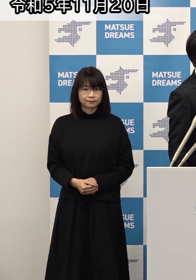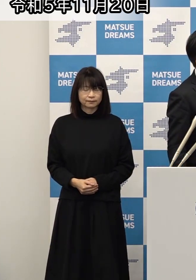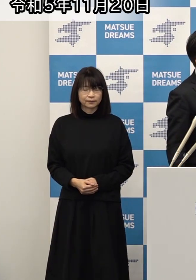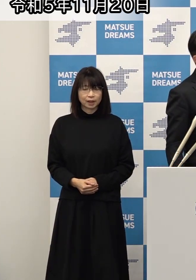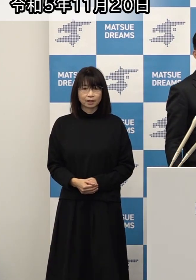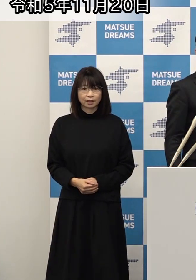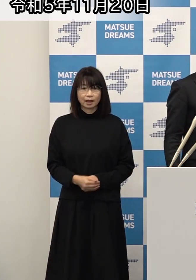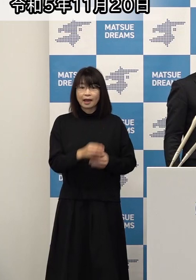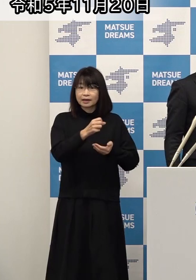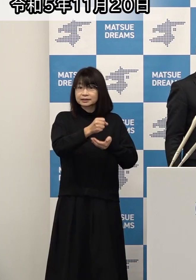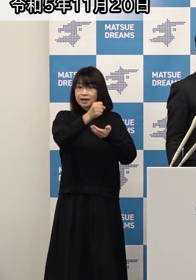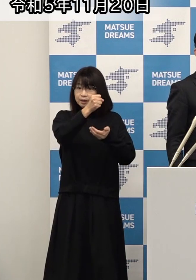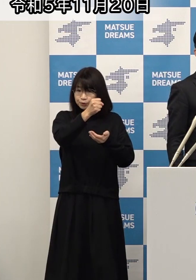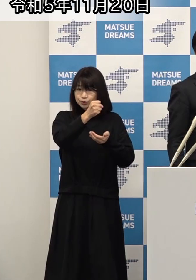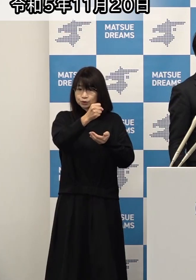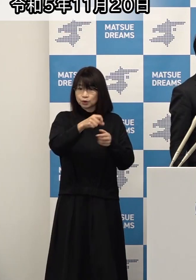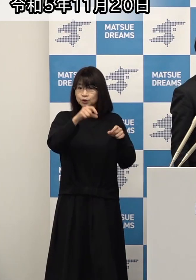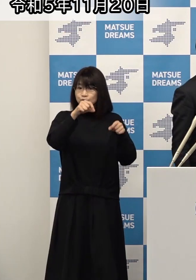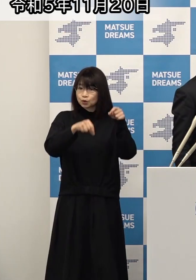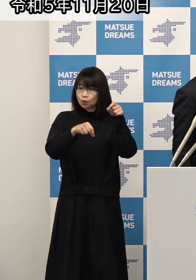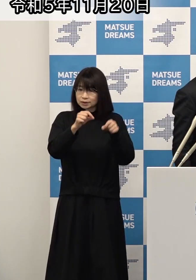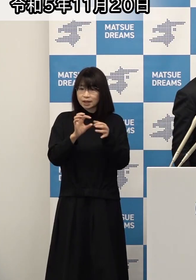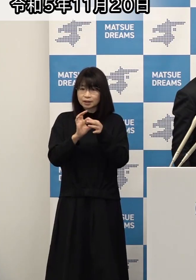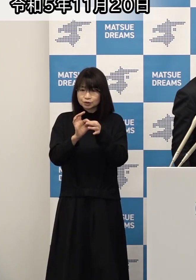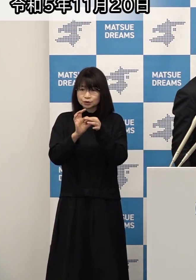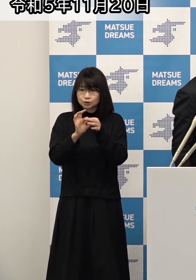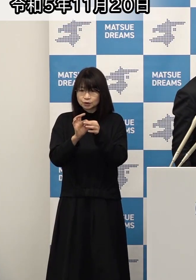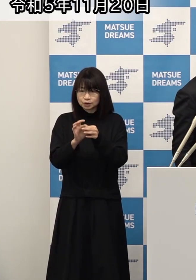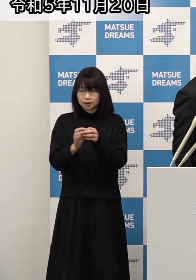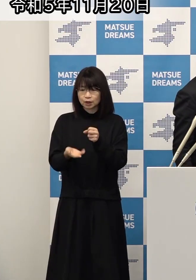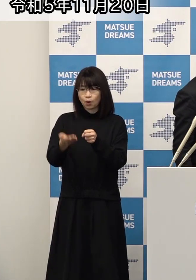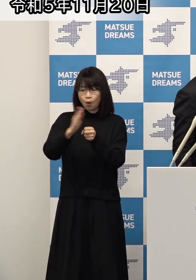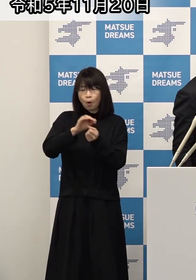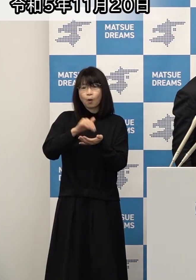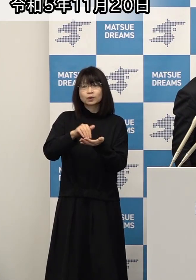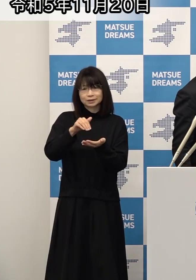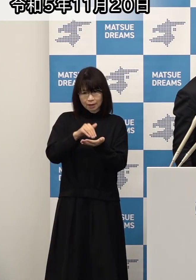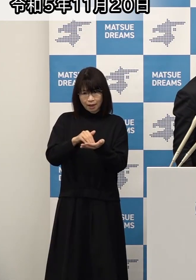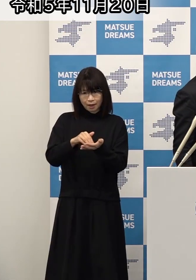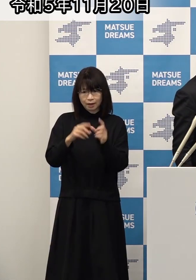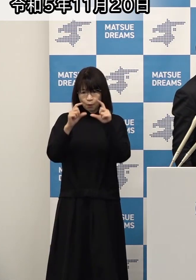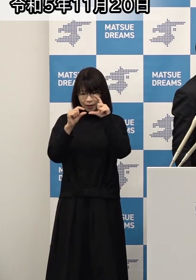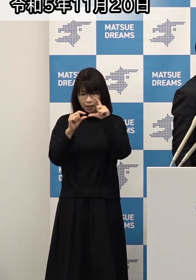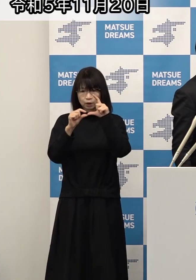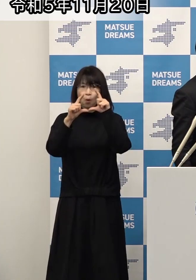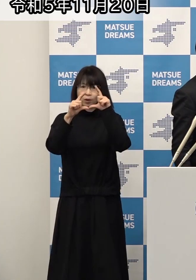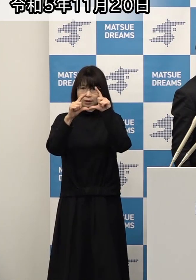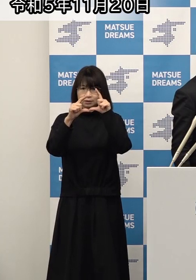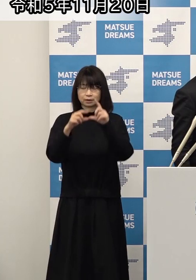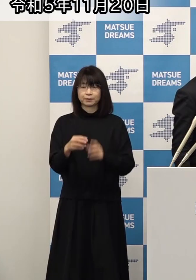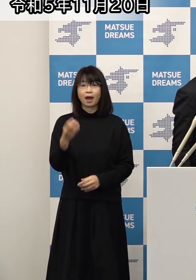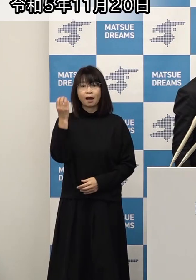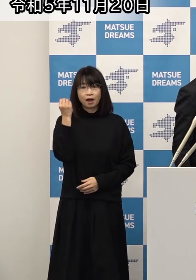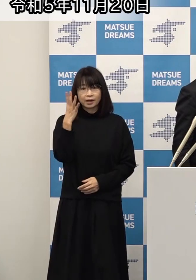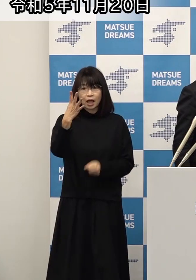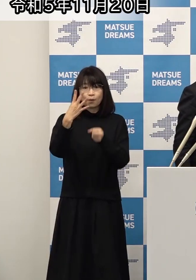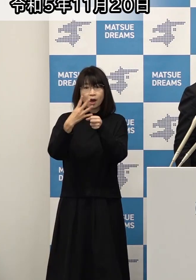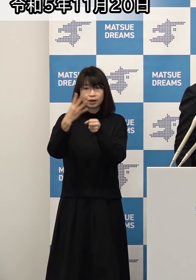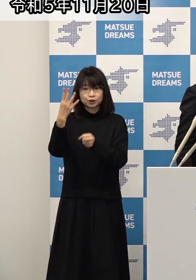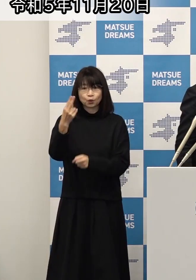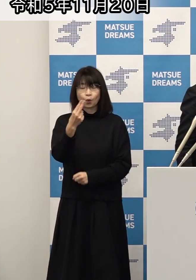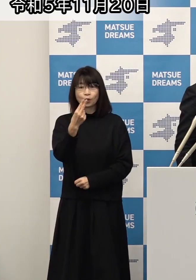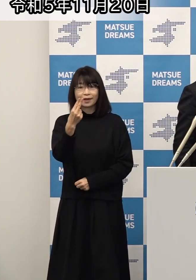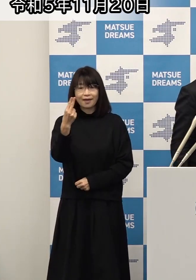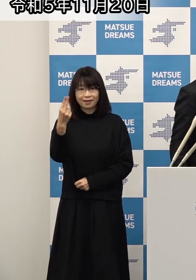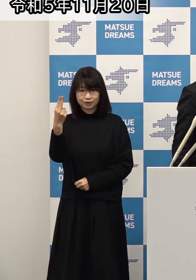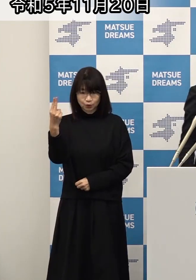財務調整にかかる補正というのが非常に大きくなっております。令和4年度の補助採択に伴って令和